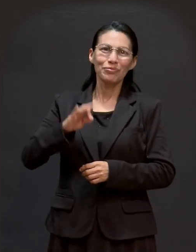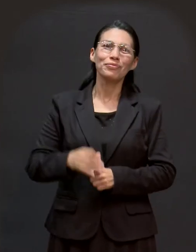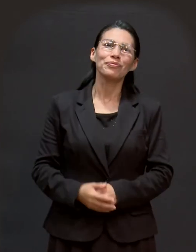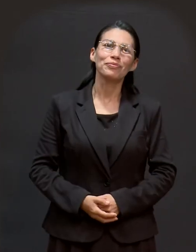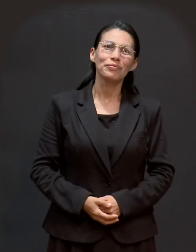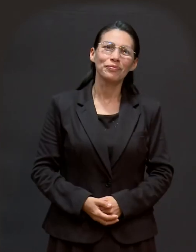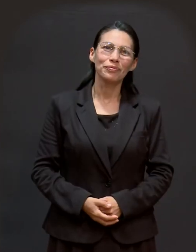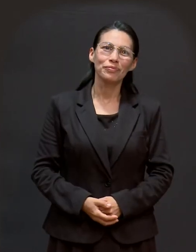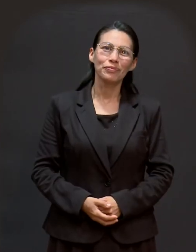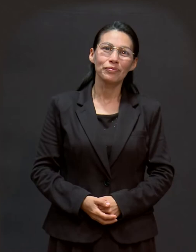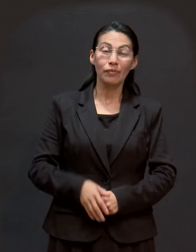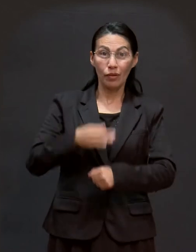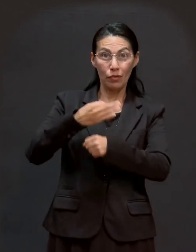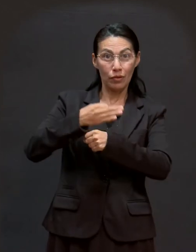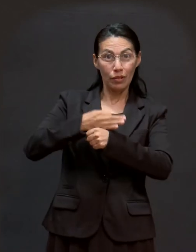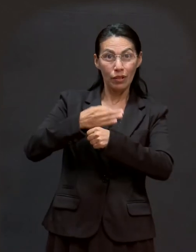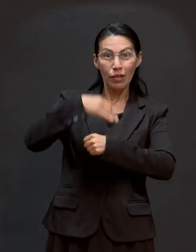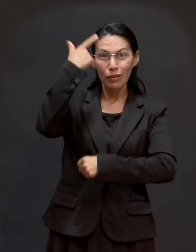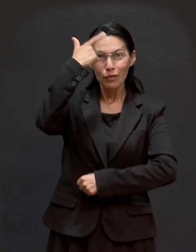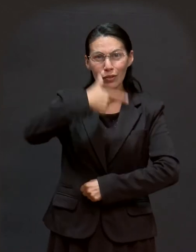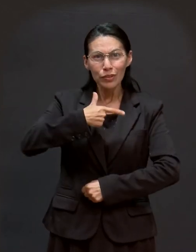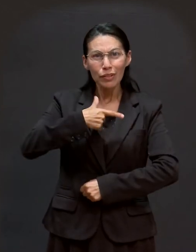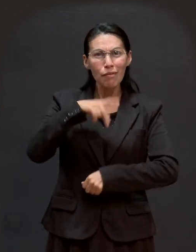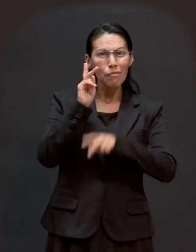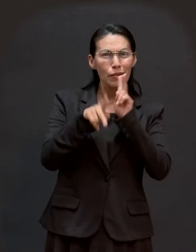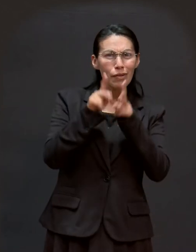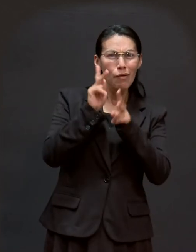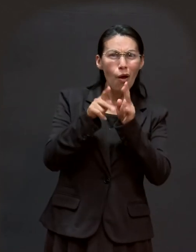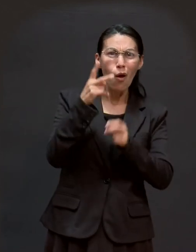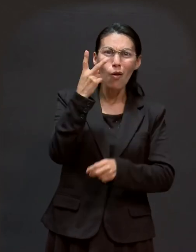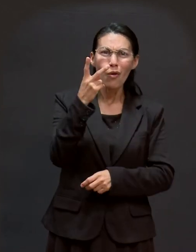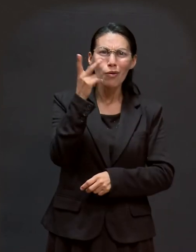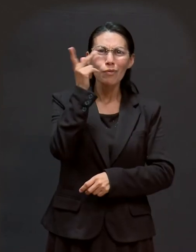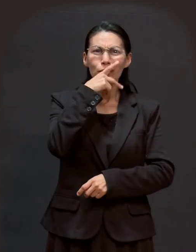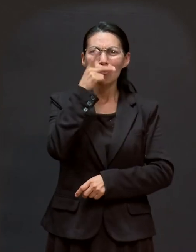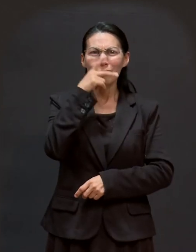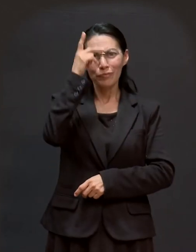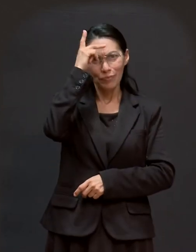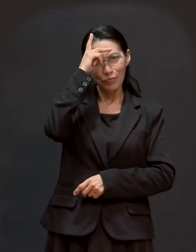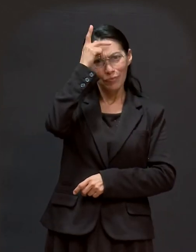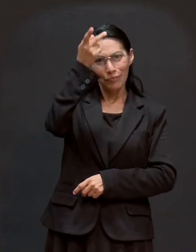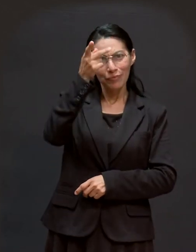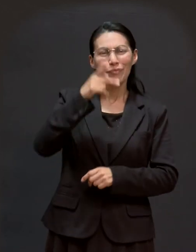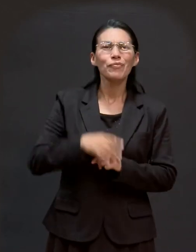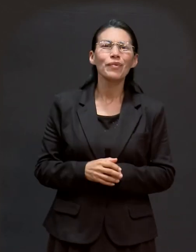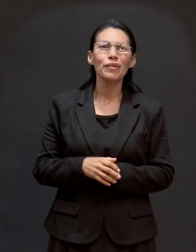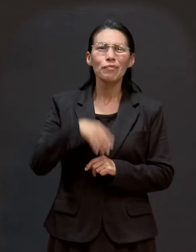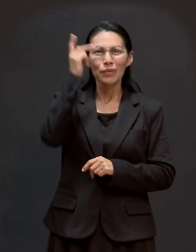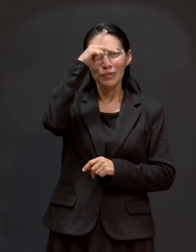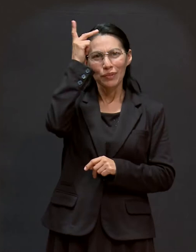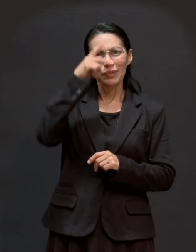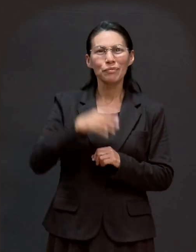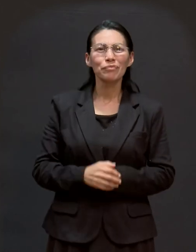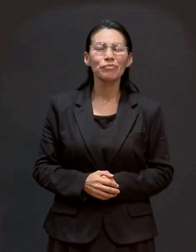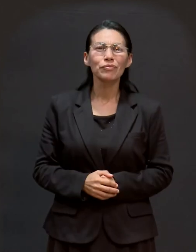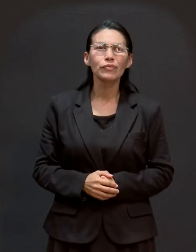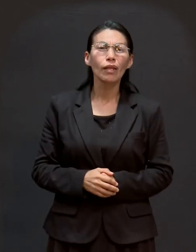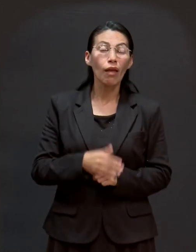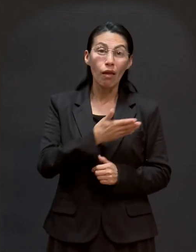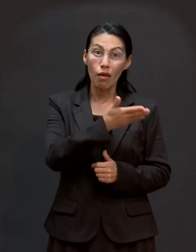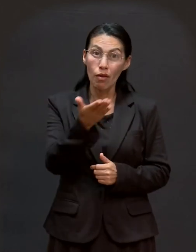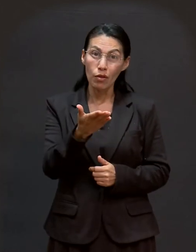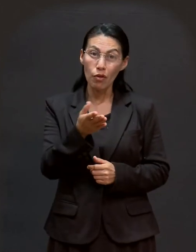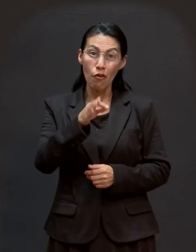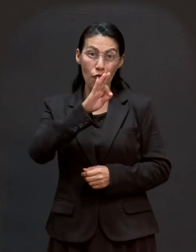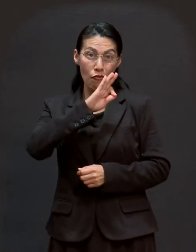esta noche platicaremos con dos capellanes que nos compartirán el